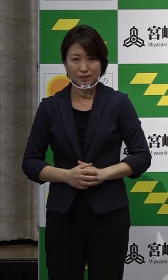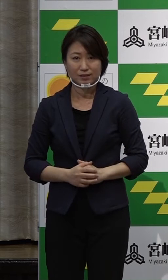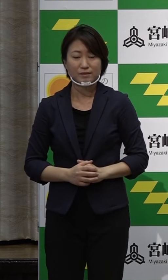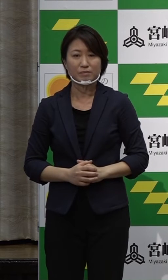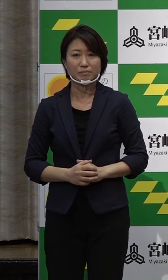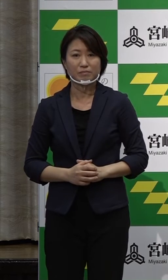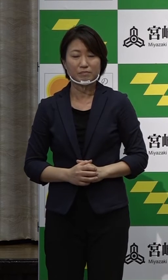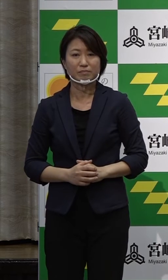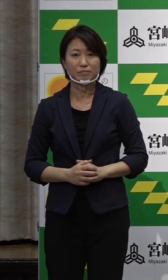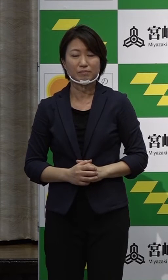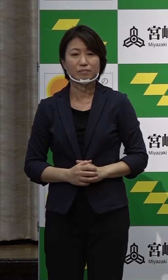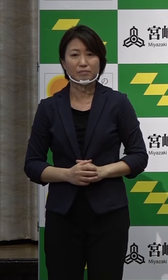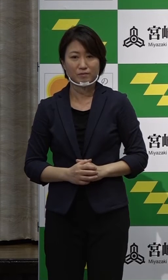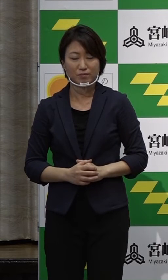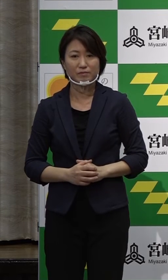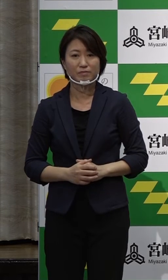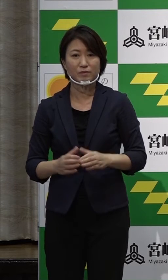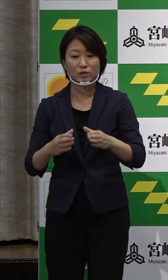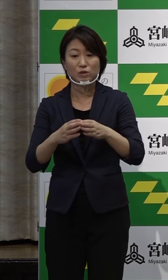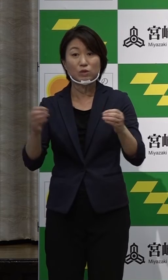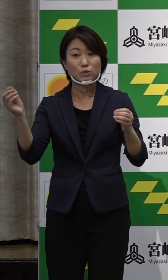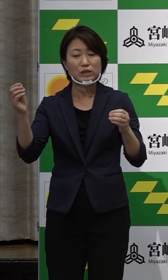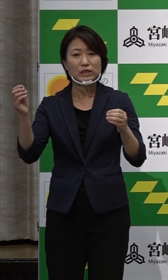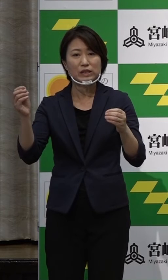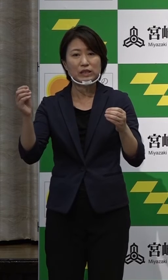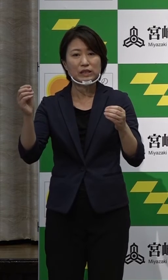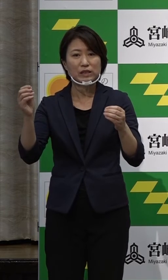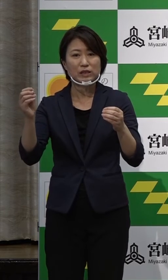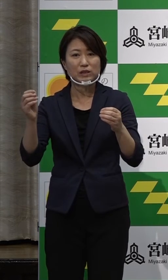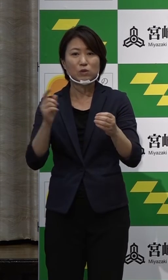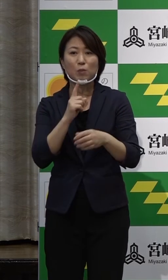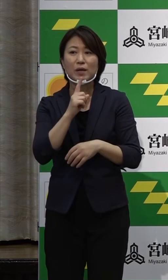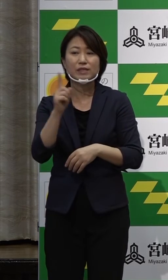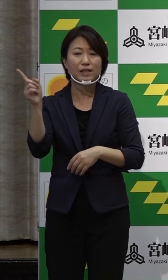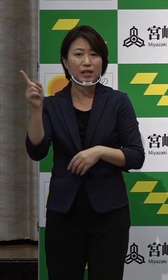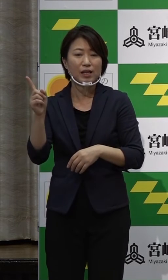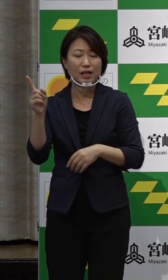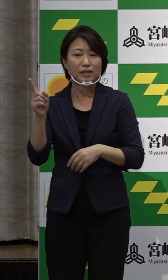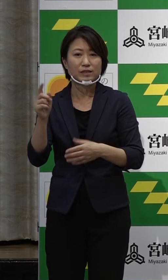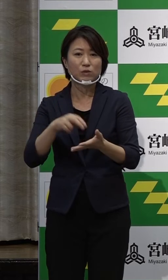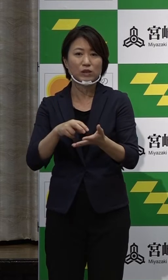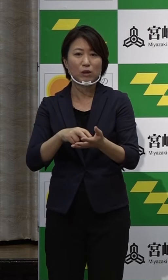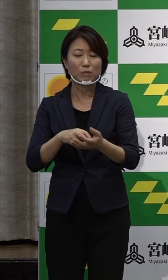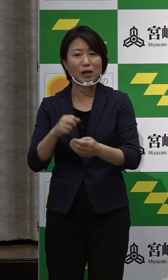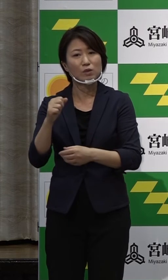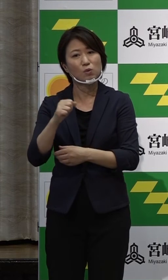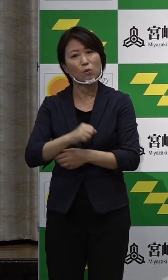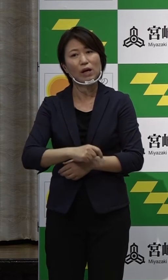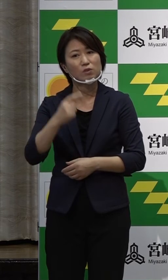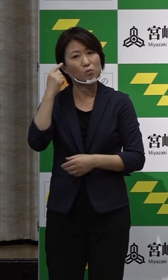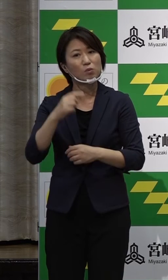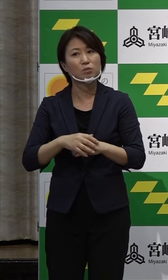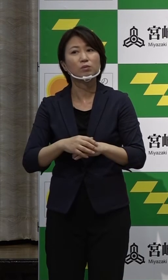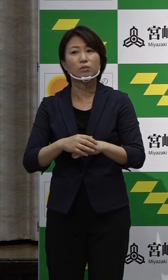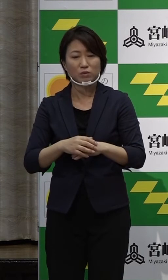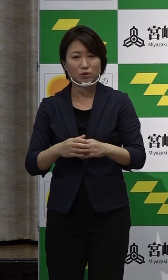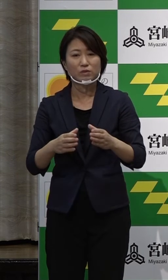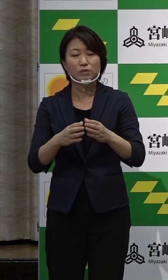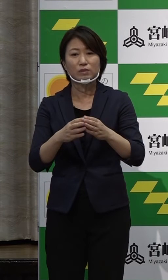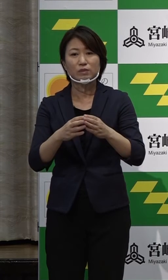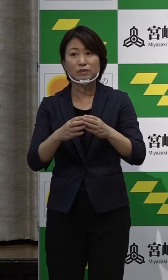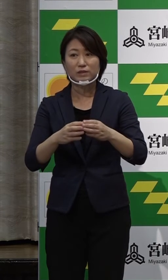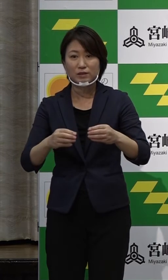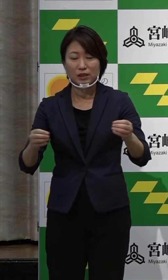が、むしろ国のメッセージとしては弱いんではないかということで、これまでの全国知事会では全国的